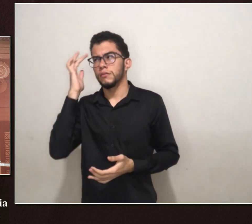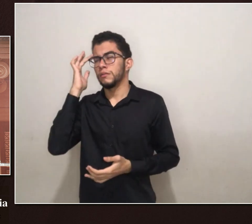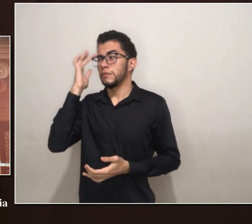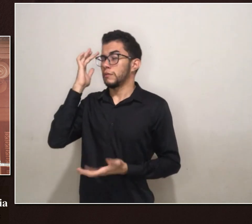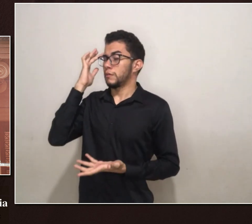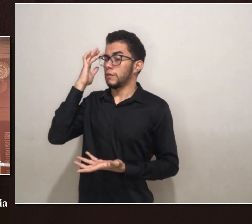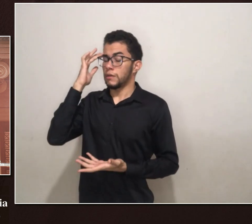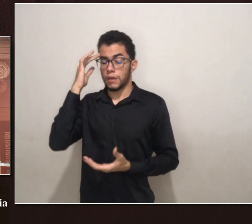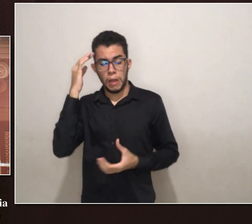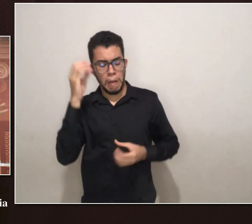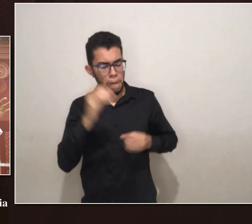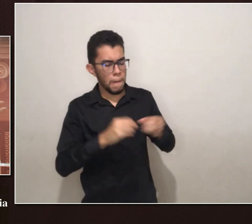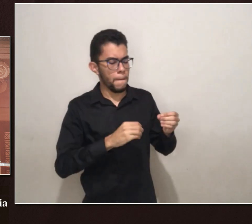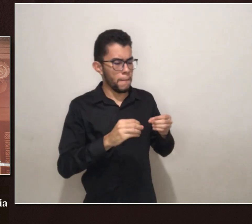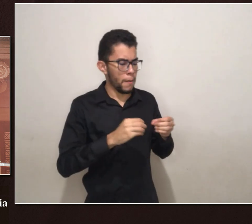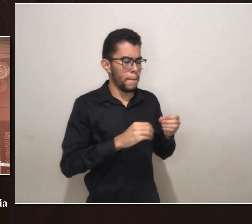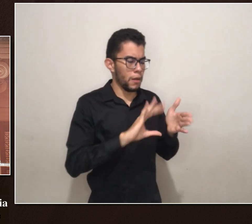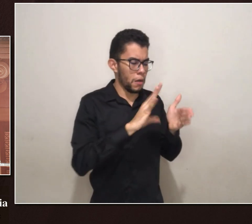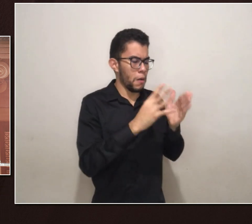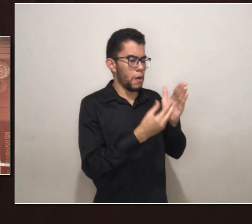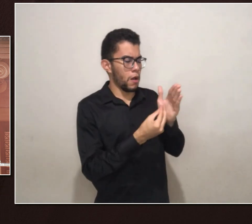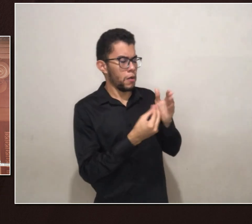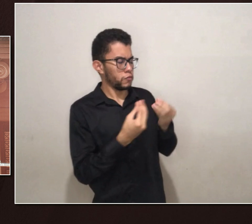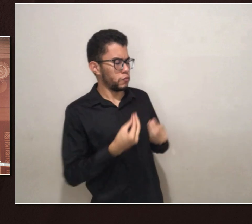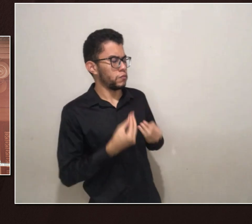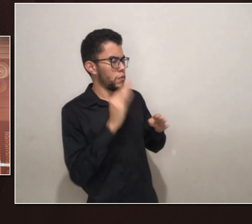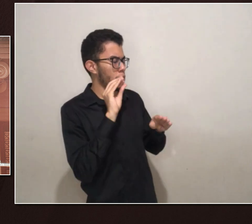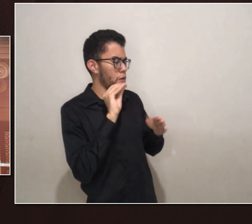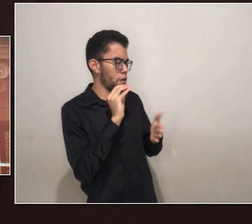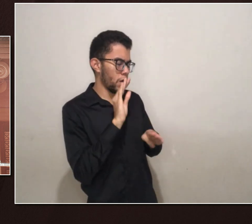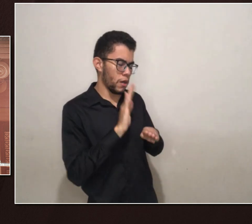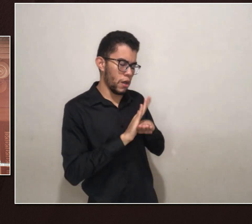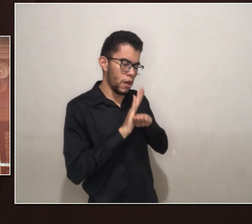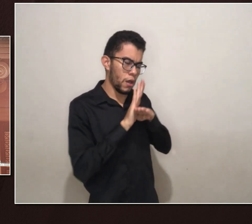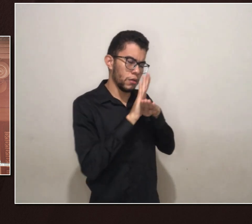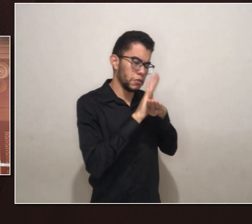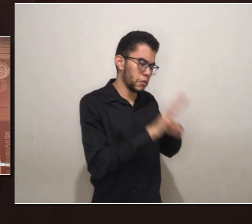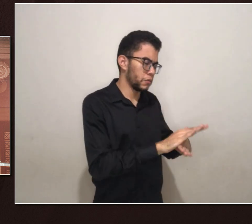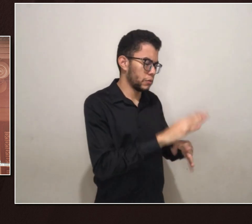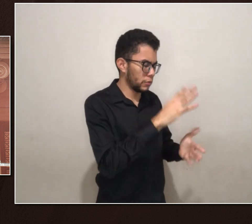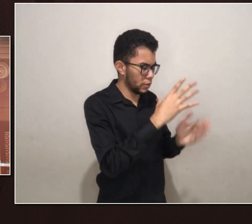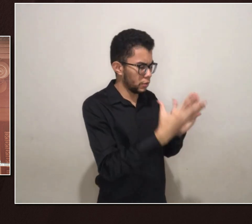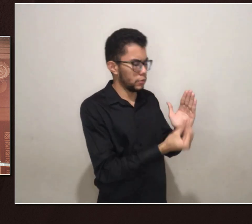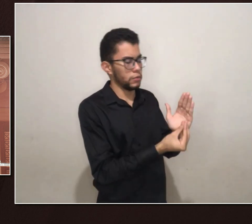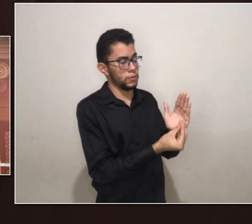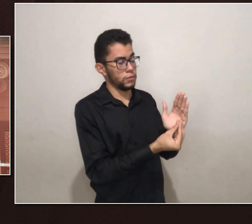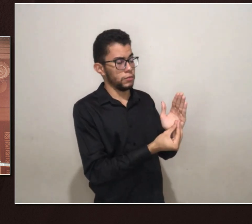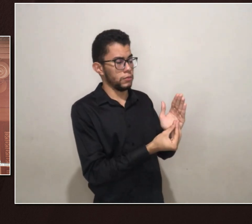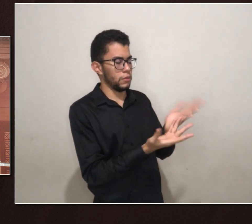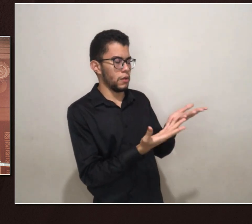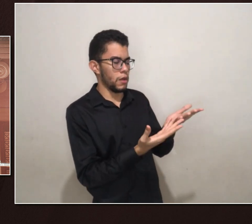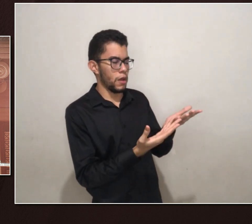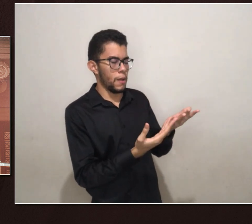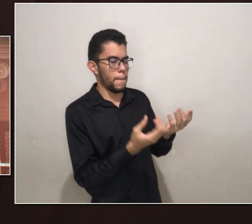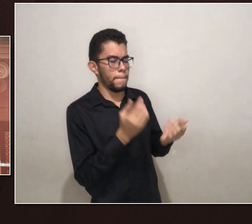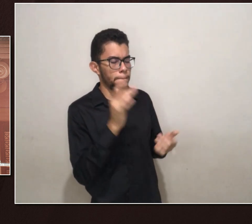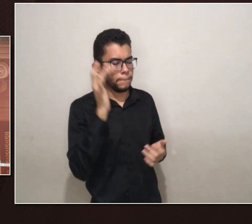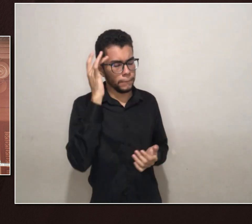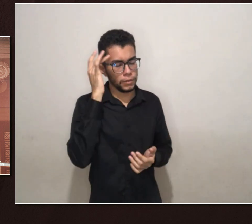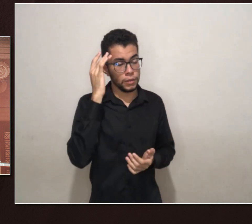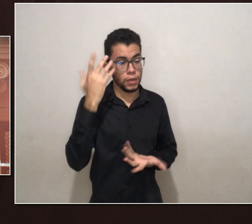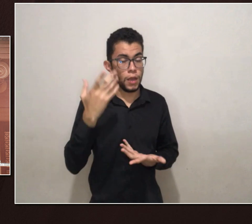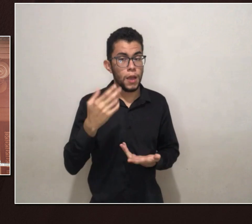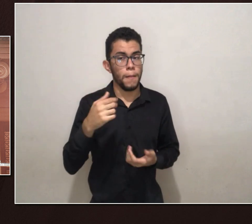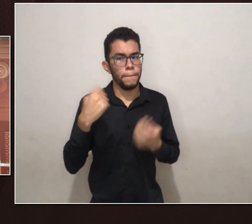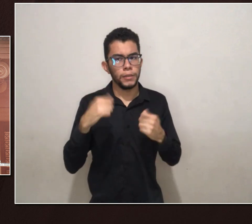fazendo grandes contribuições para a igreja, mas de repente, se o Senhor não tiver misericórdia em nós e não nos iluminarmos, nós podemos